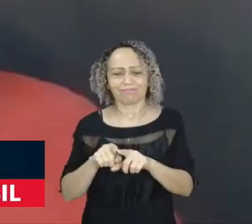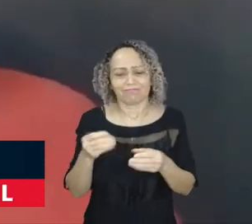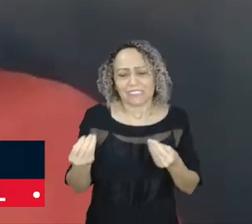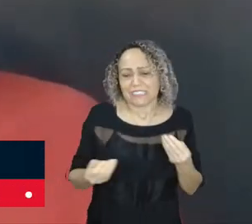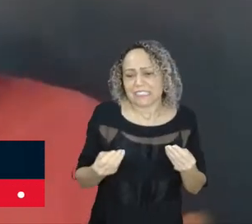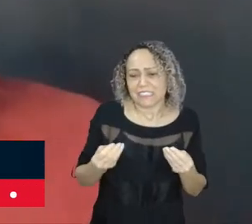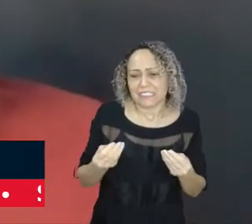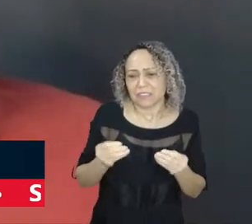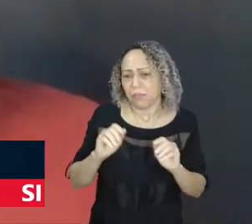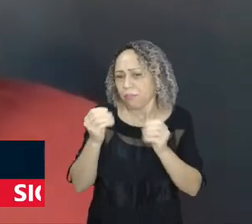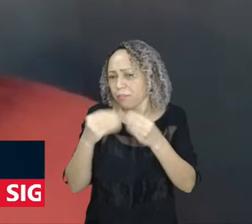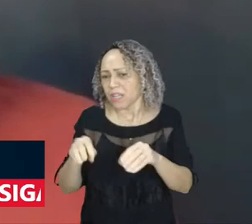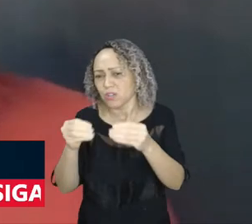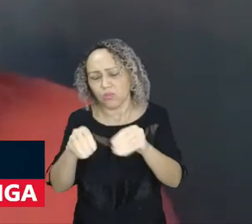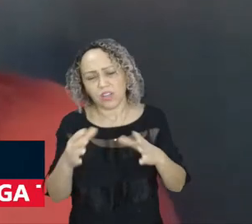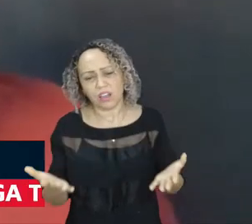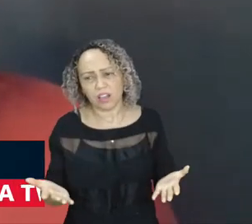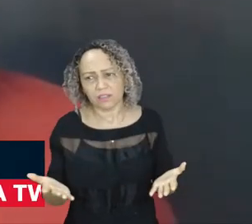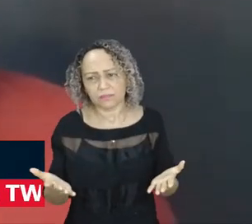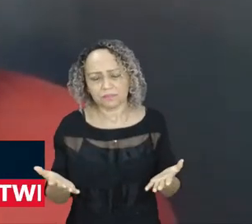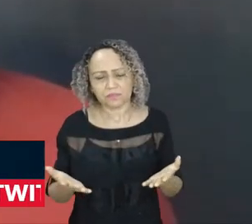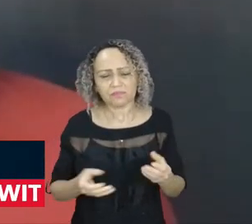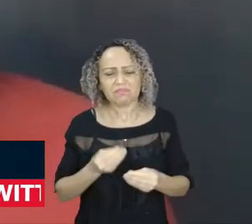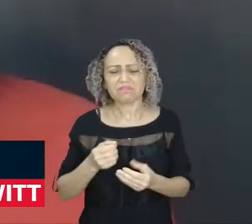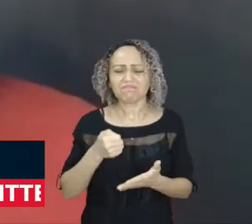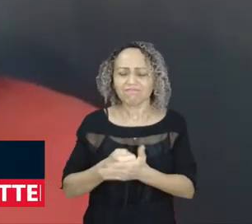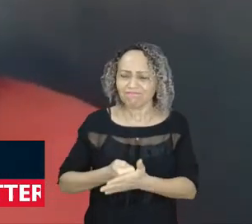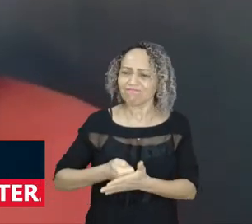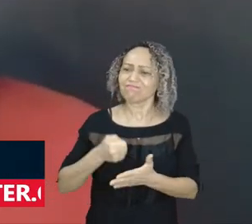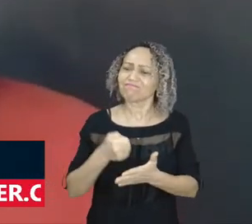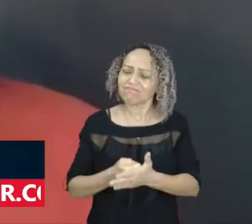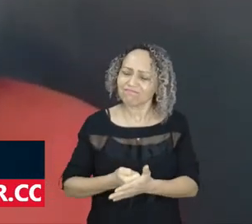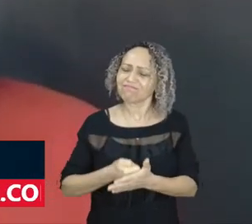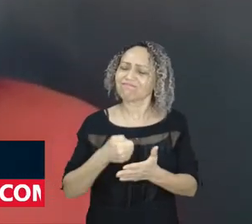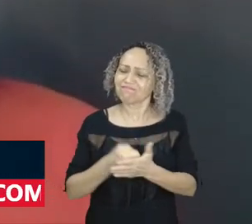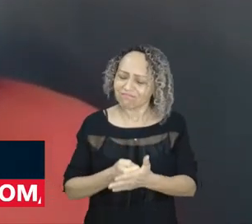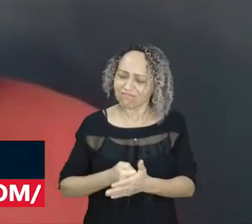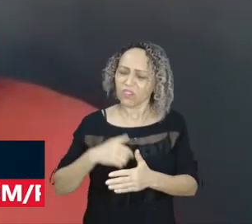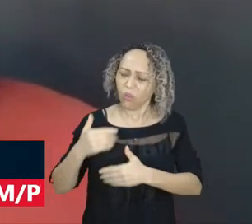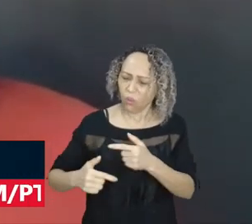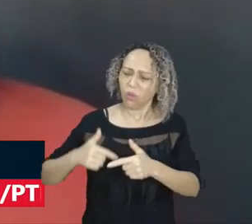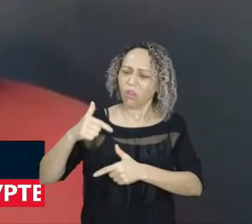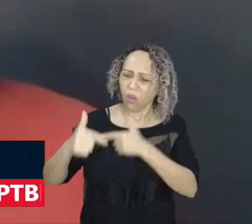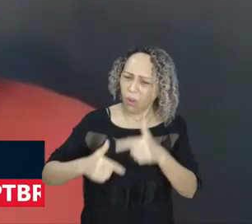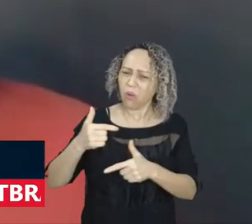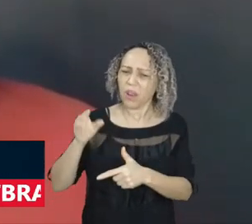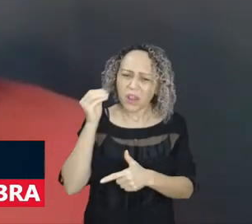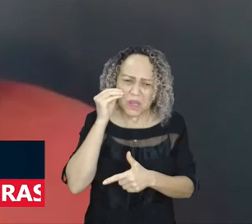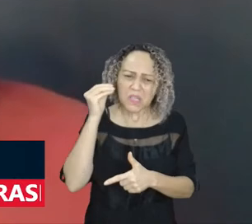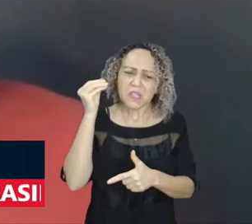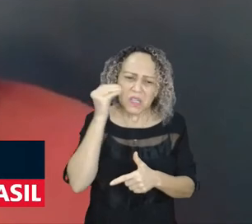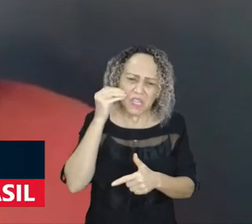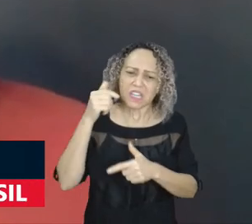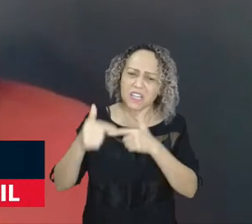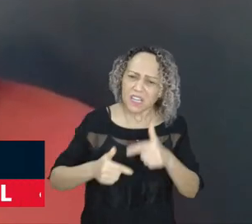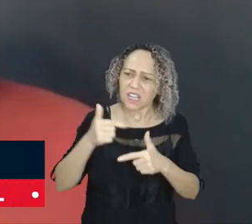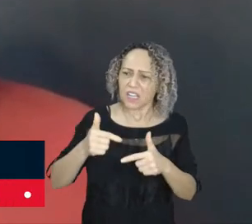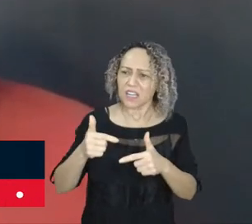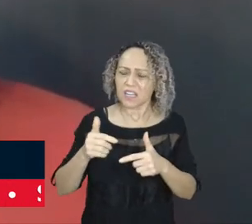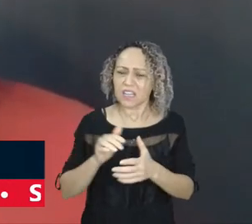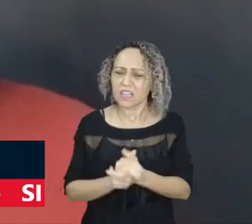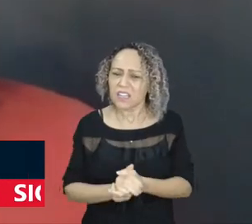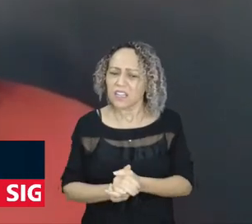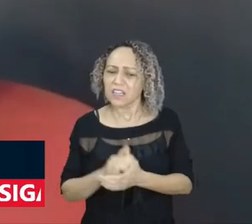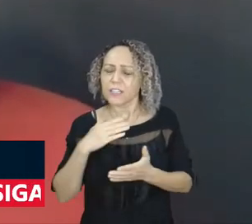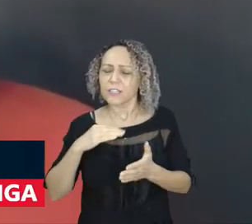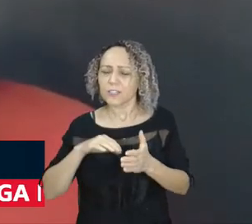depois ganhamos uma luta, depois várias batalhas, depois de várias tentativas de tirar o dinheiro da ciência e